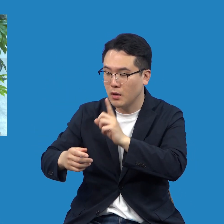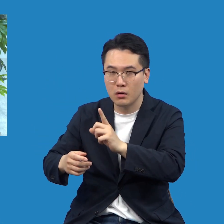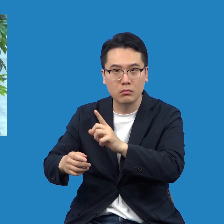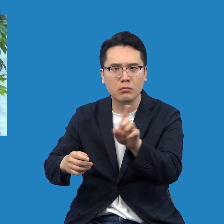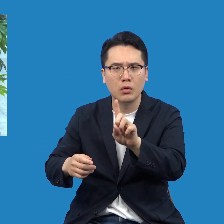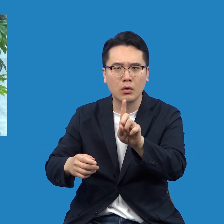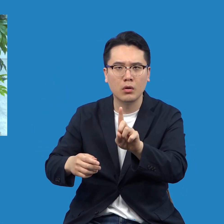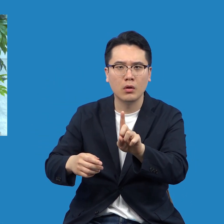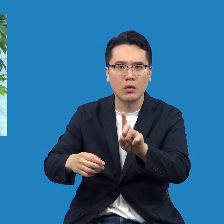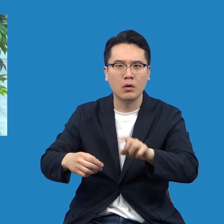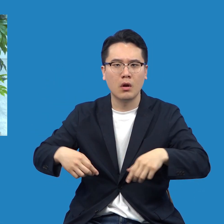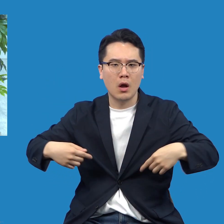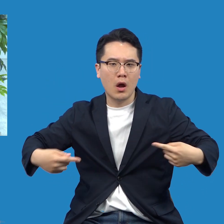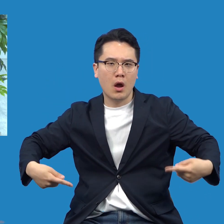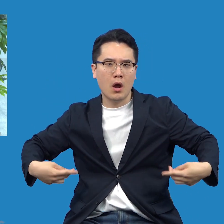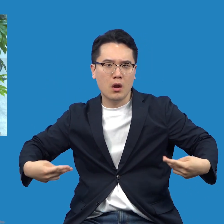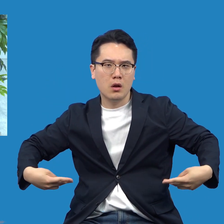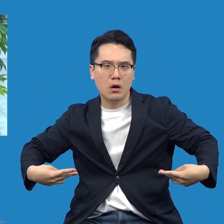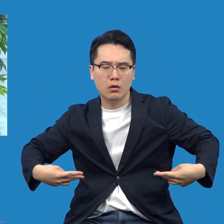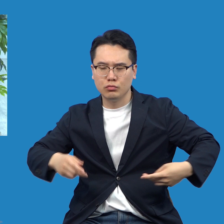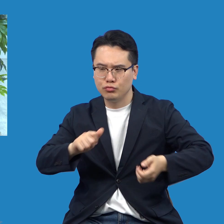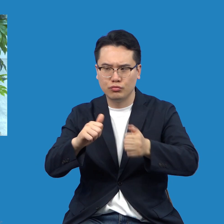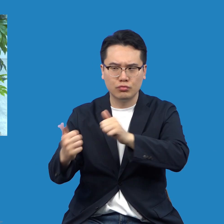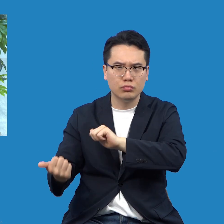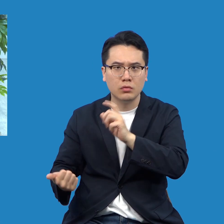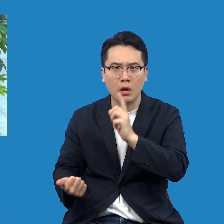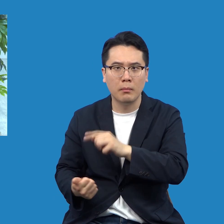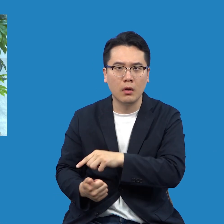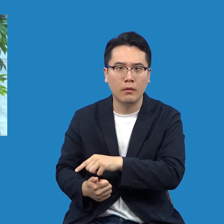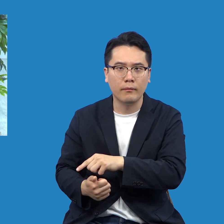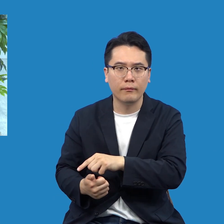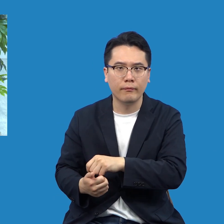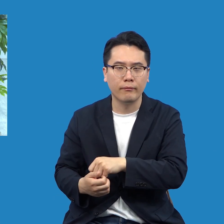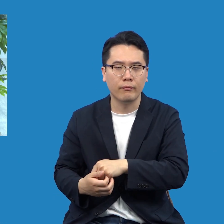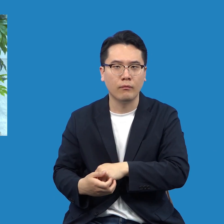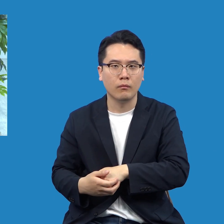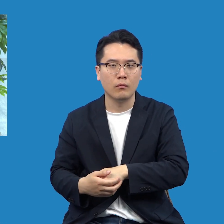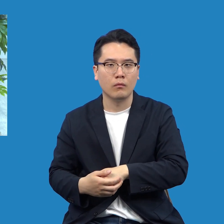얘기잖아요. 나도 알고 있으니 잠잠하시오.